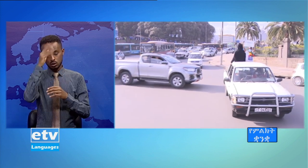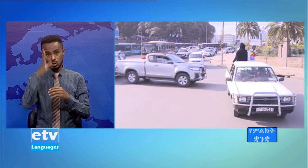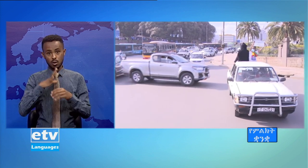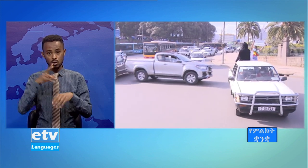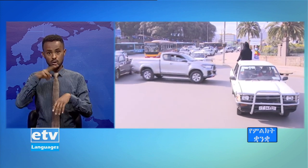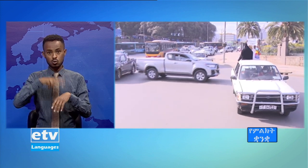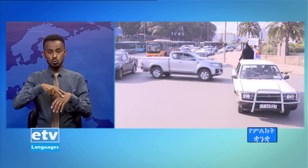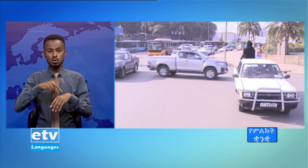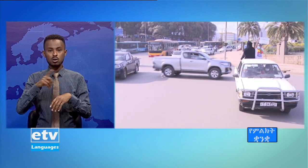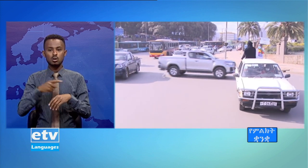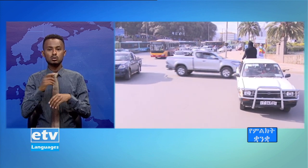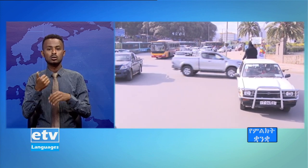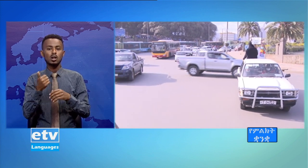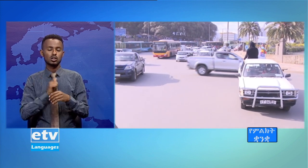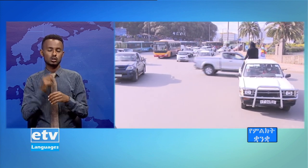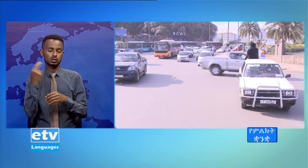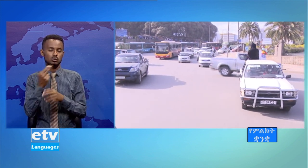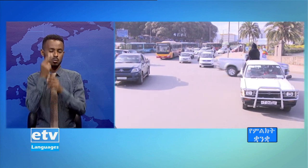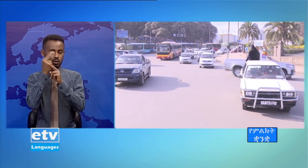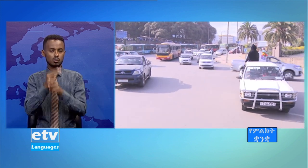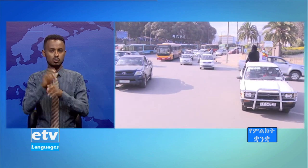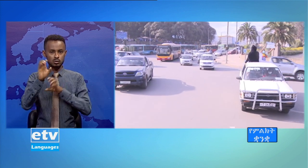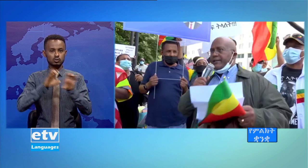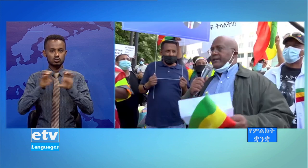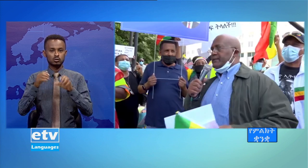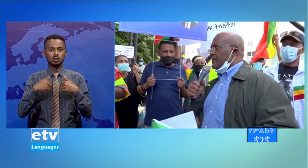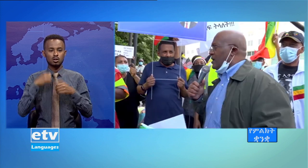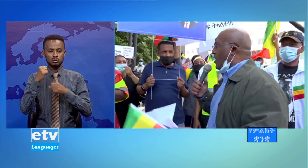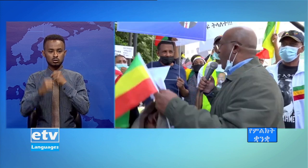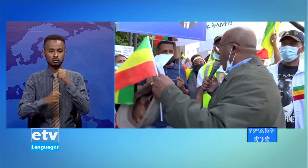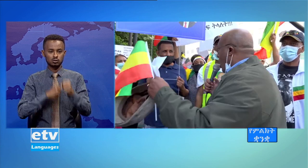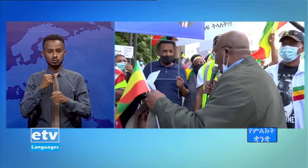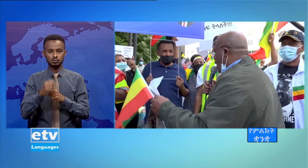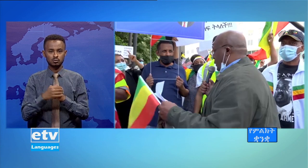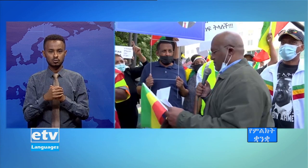የቆመ አሊያስ የራስን ጥቅም ለማስጠበቅ እየተደረገ ያለ ሩጫ።